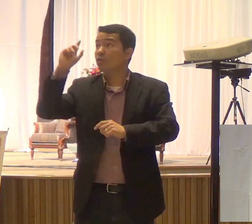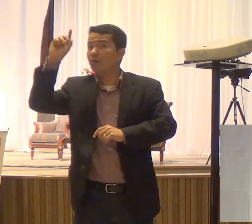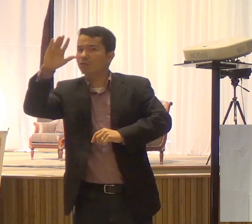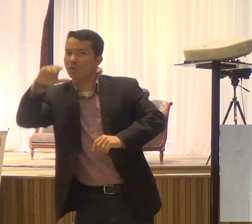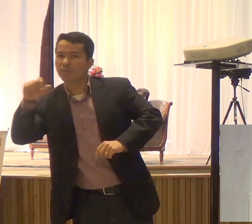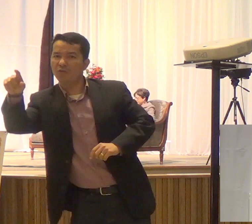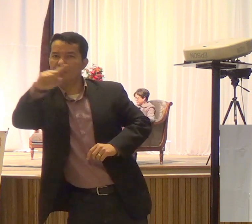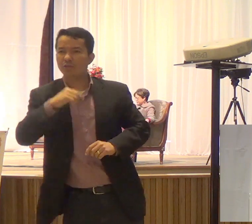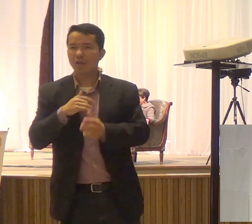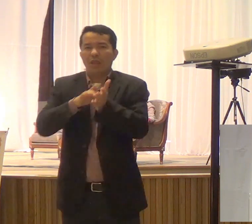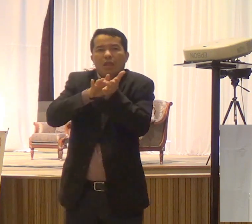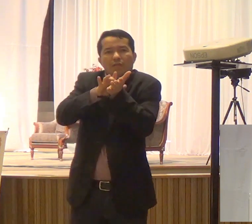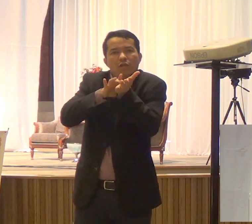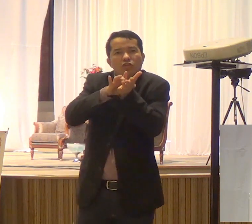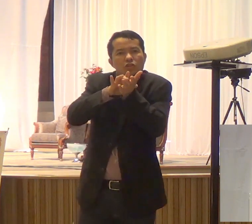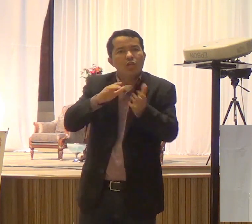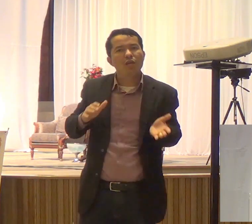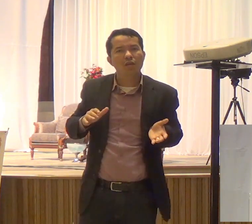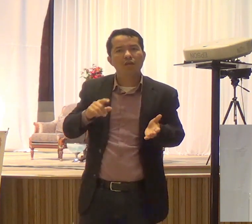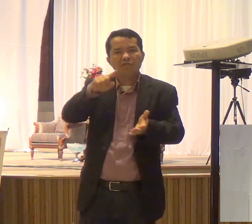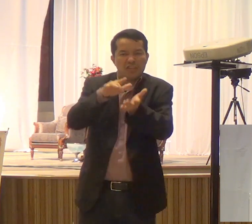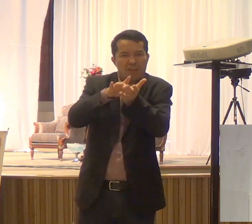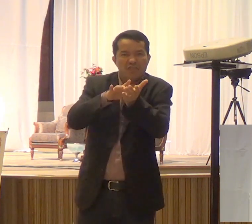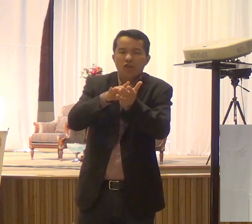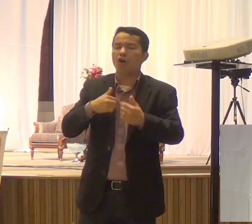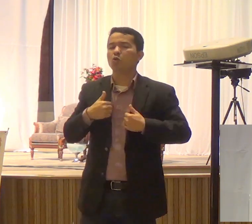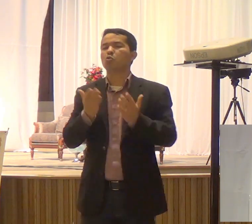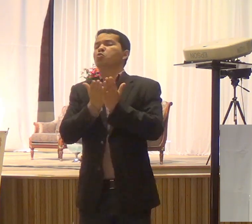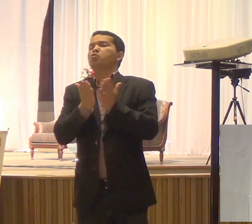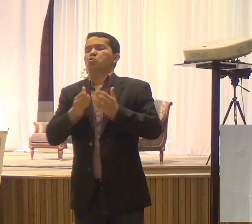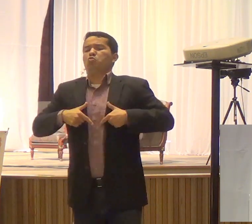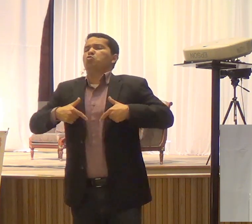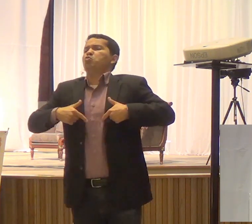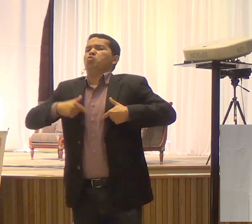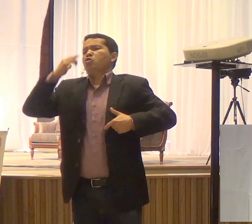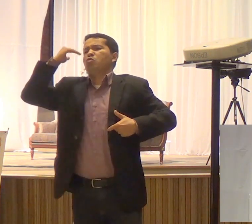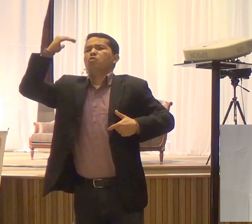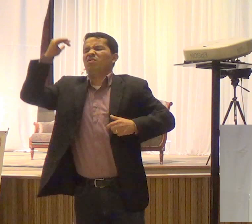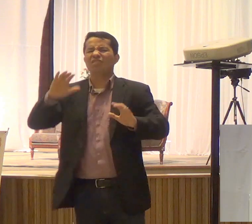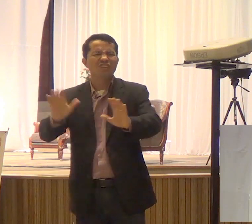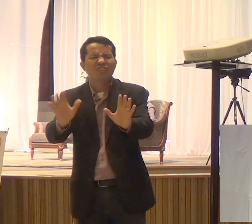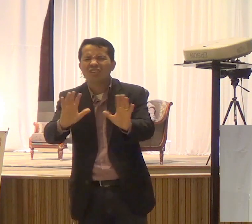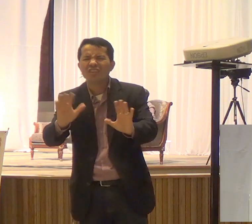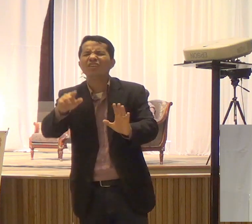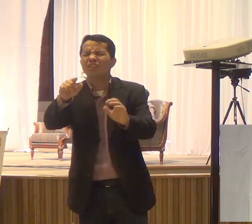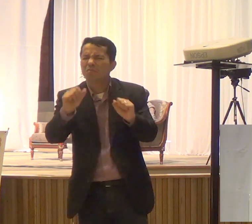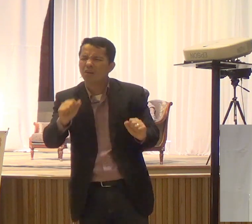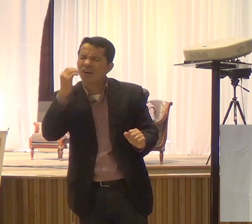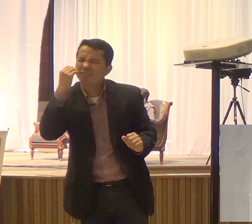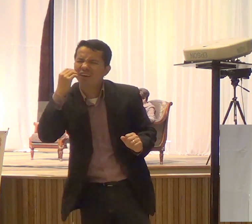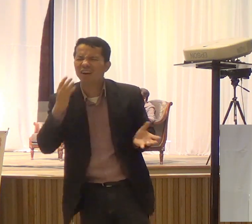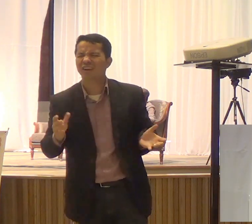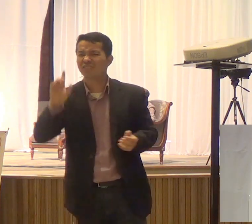é horrível. Deus te quer do jeito que você é, querido. Quais são os seus talentos?